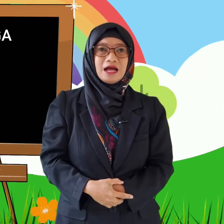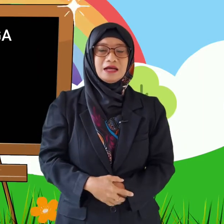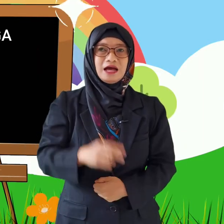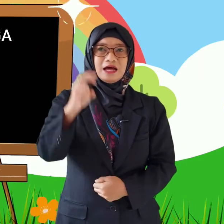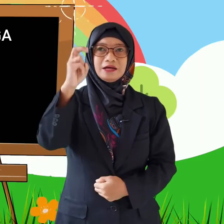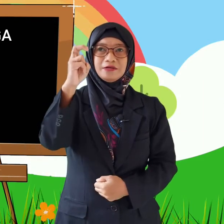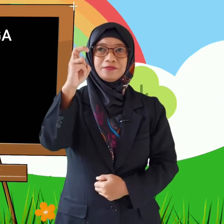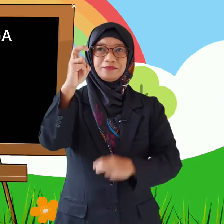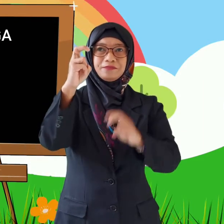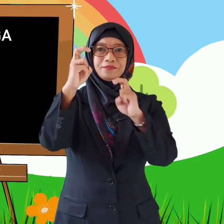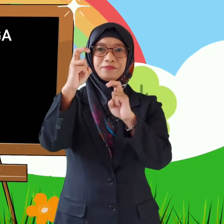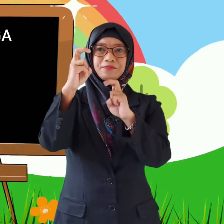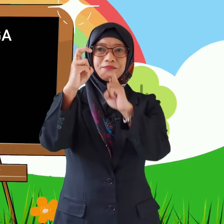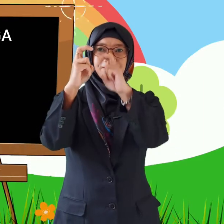Tangga.